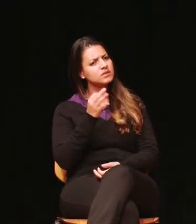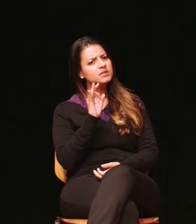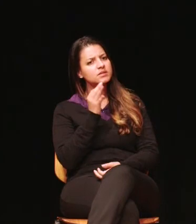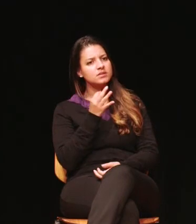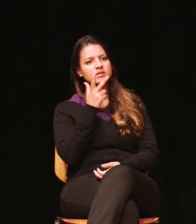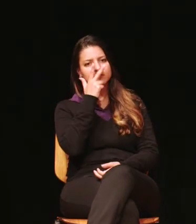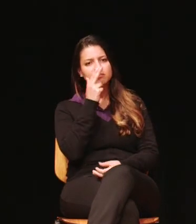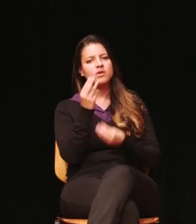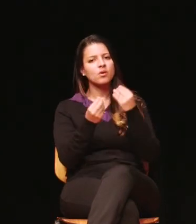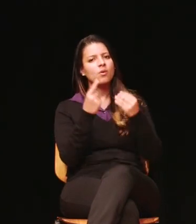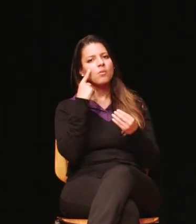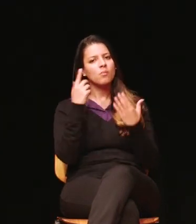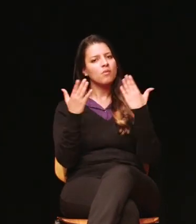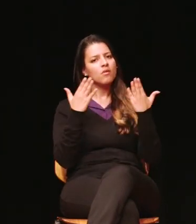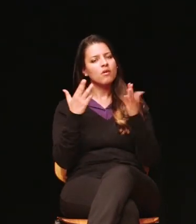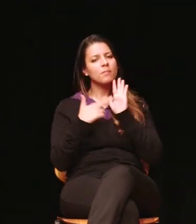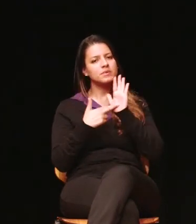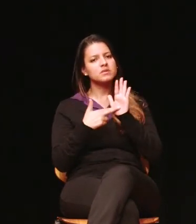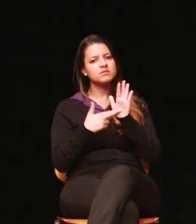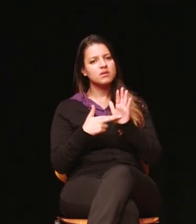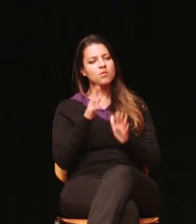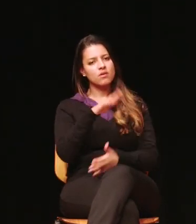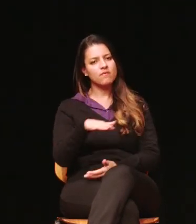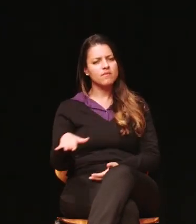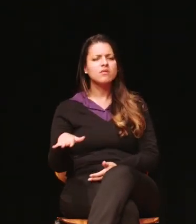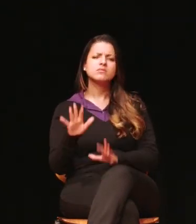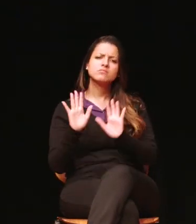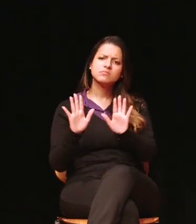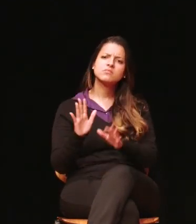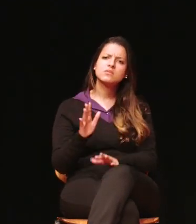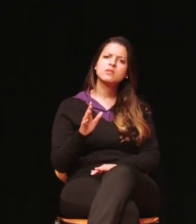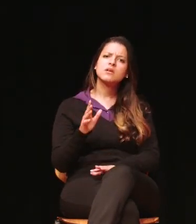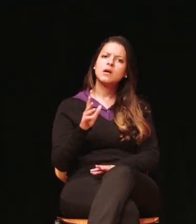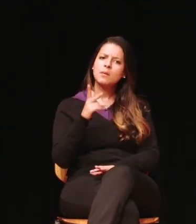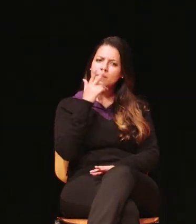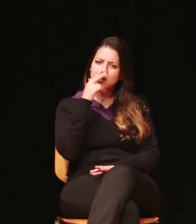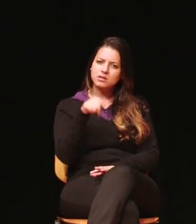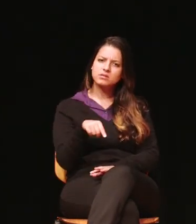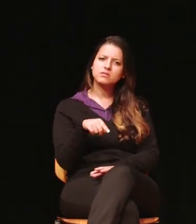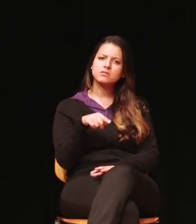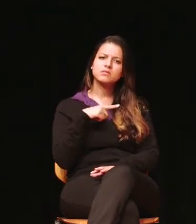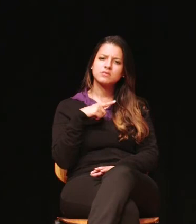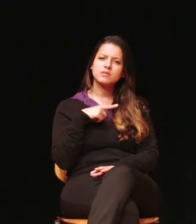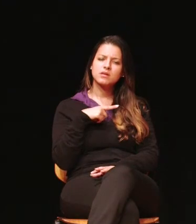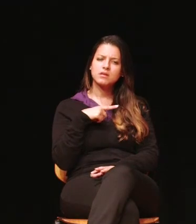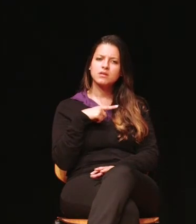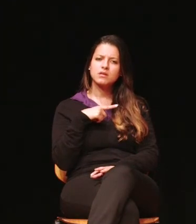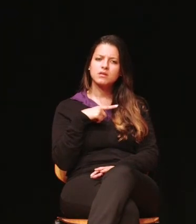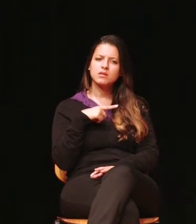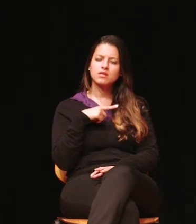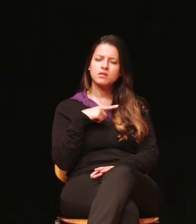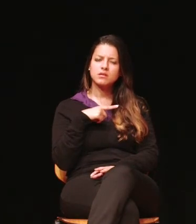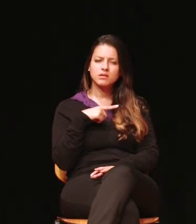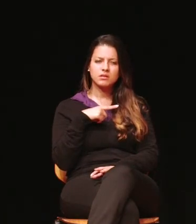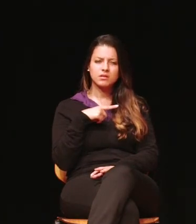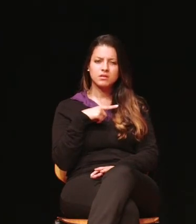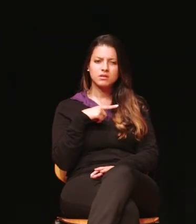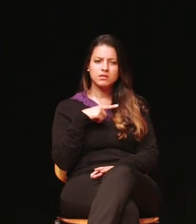as representações da infância. Aliás, São Paulo, nesse sentido, tem um papel de vanguarda, porque